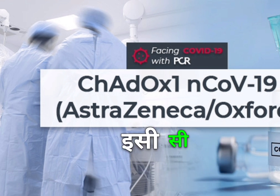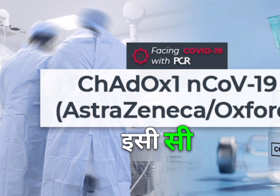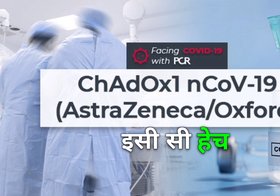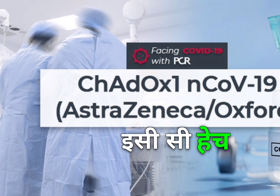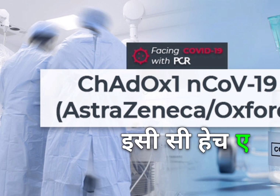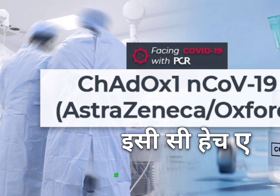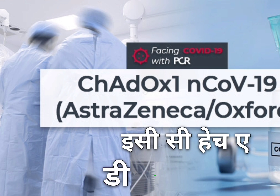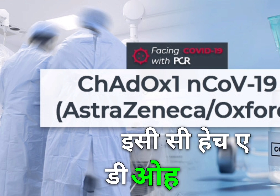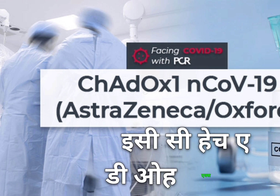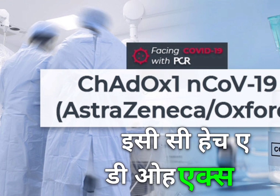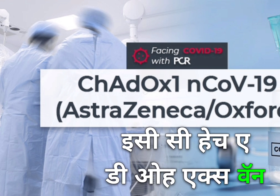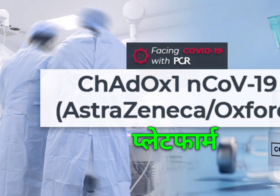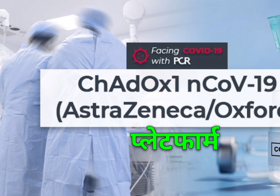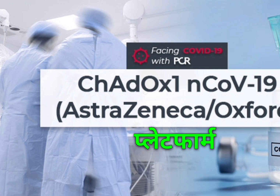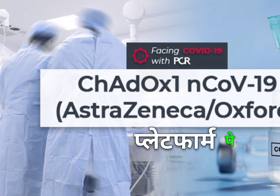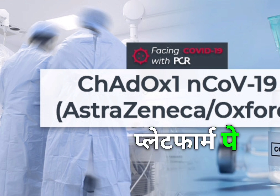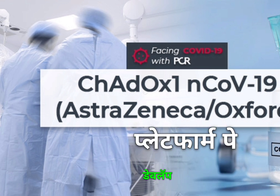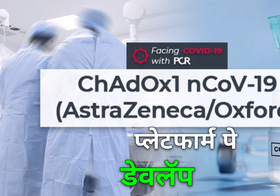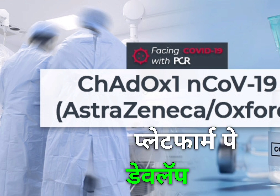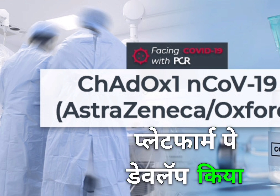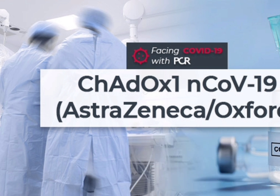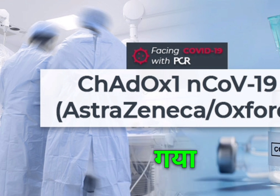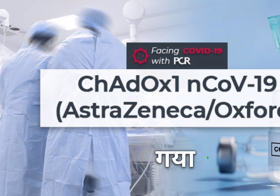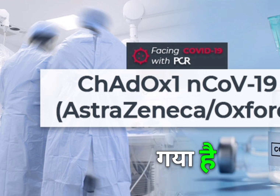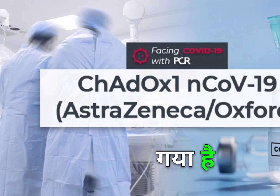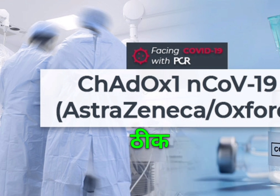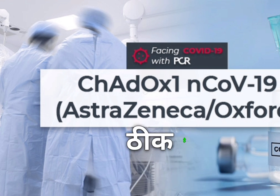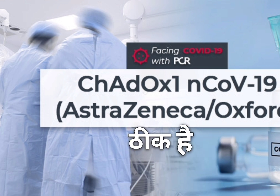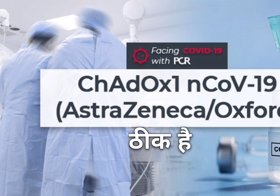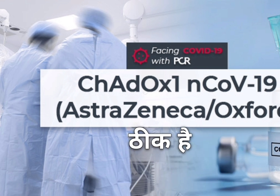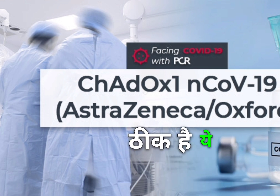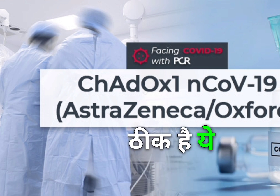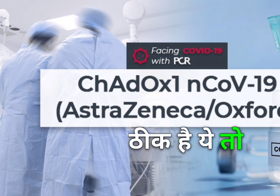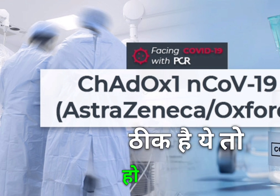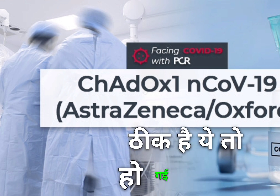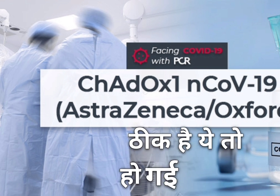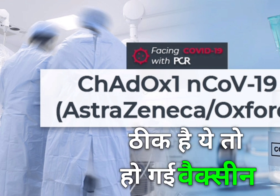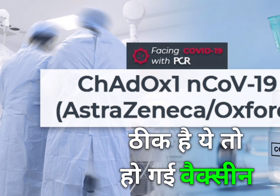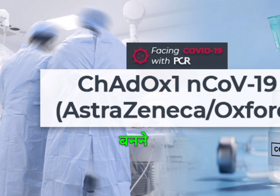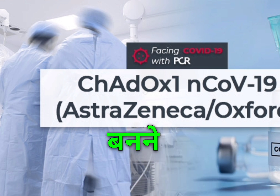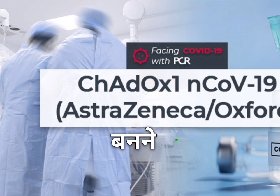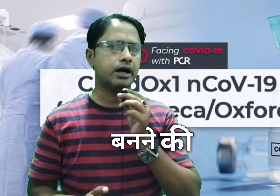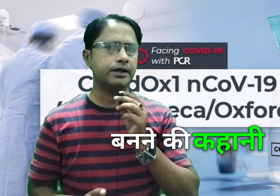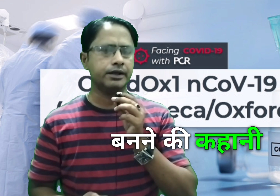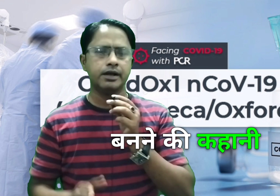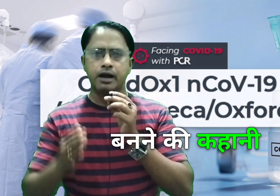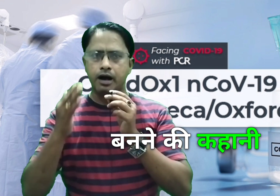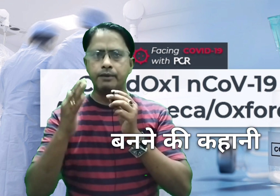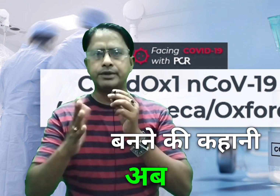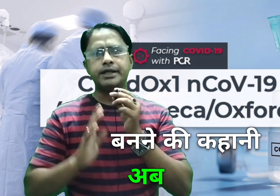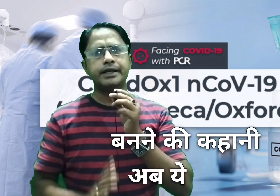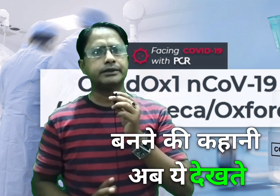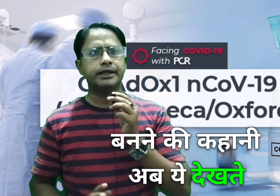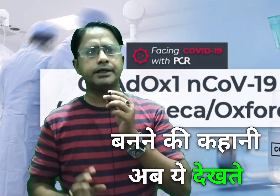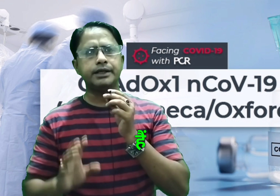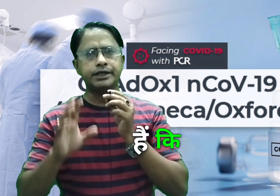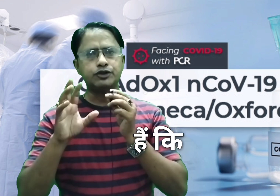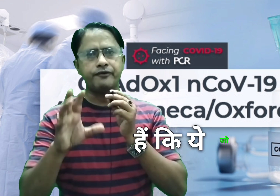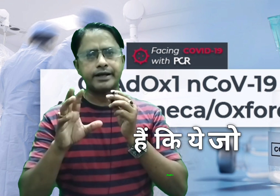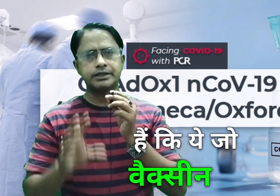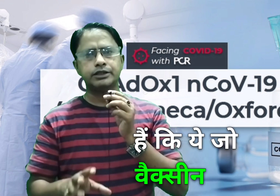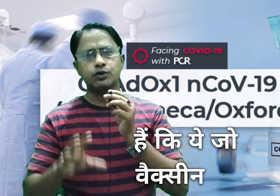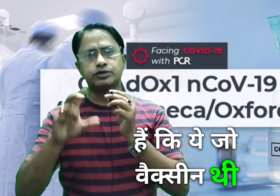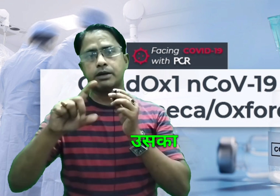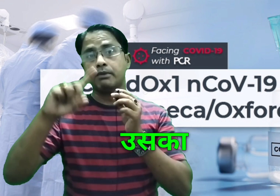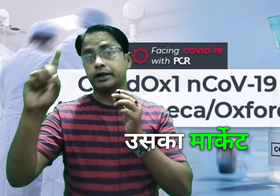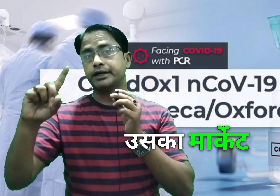इसी CHAdOx1 प्लेटफॉर्म पे डेवलप किया गया है। ठीक है, ये तो हो गई वैक्सीन बनने की कहानी। अब ये देखते हैं कि ये